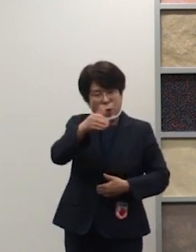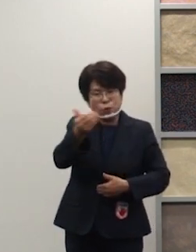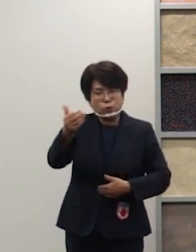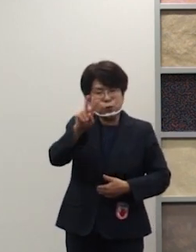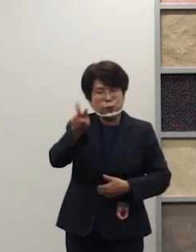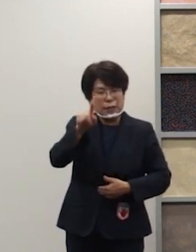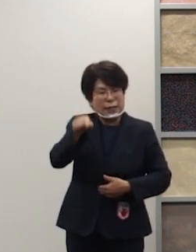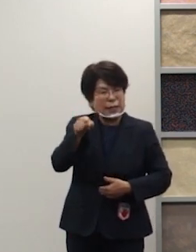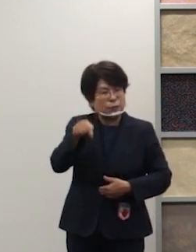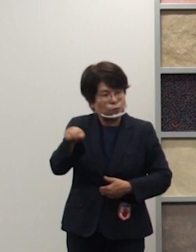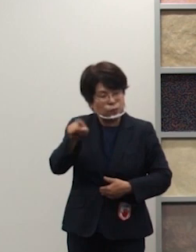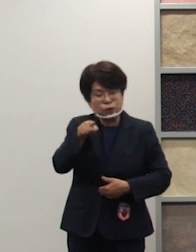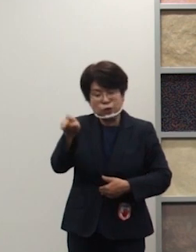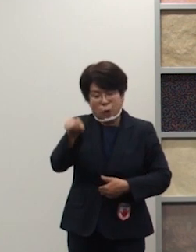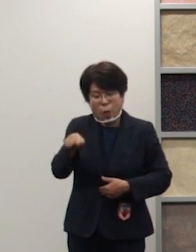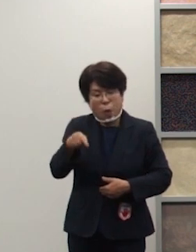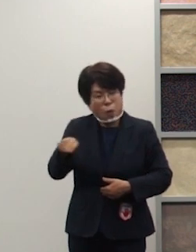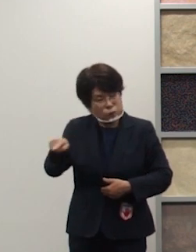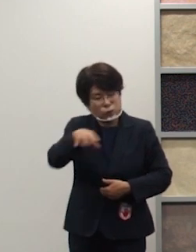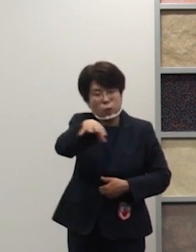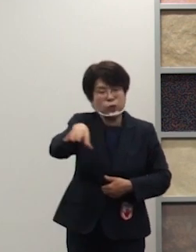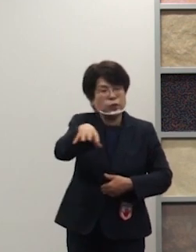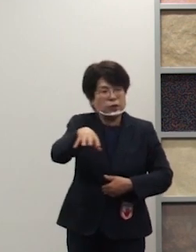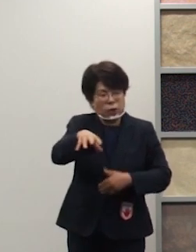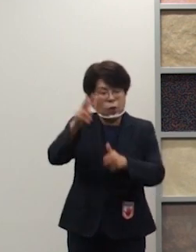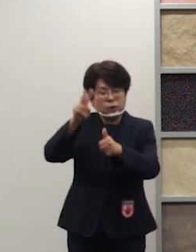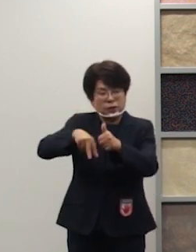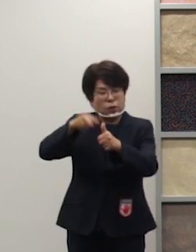感染症に強い社会の、まあ、誘導政策というんですかね、